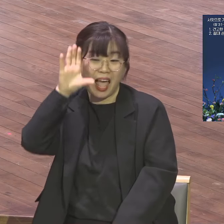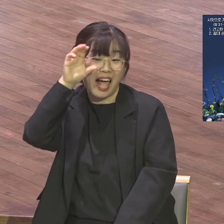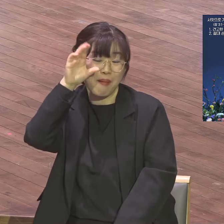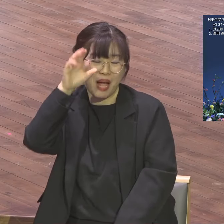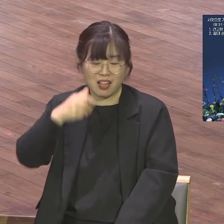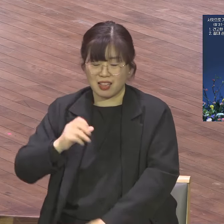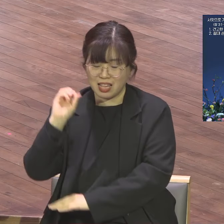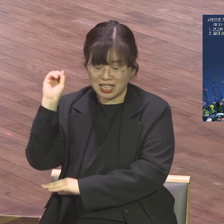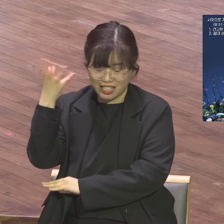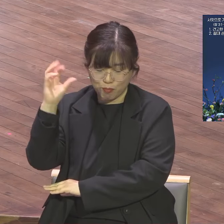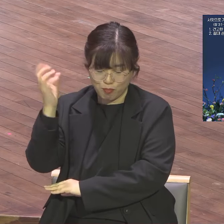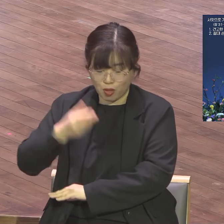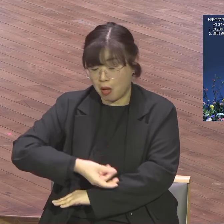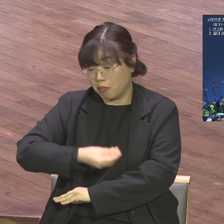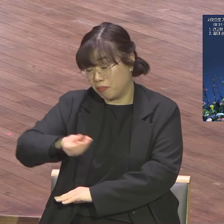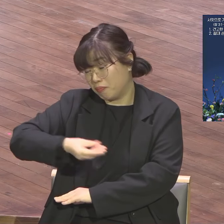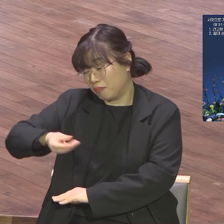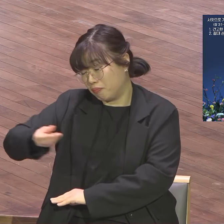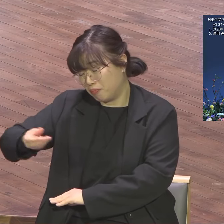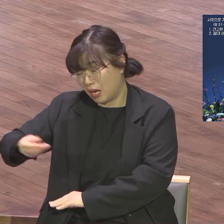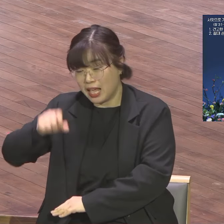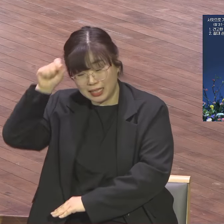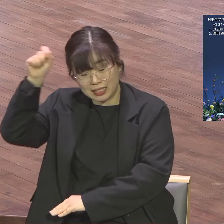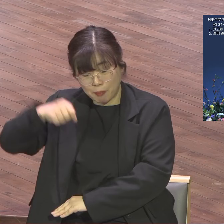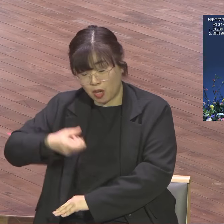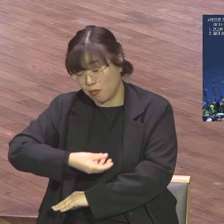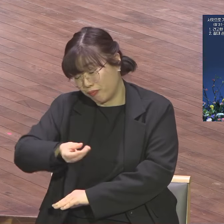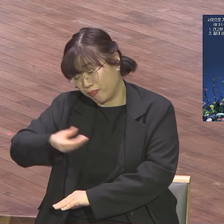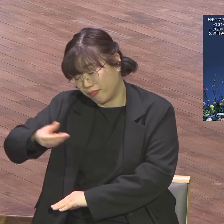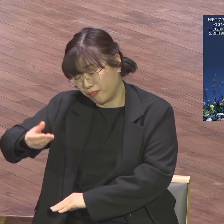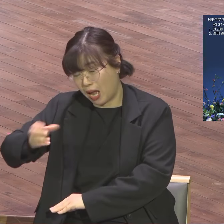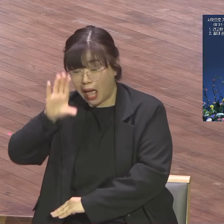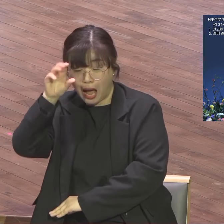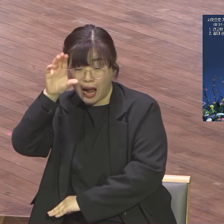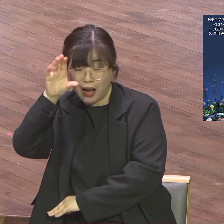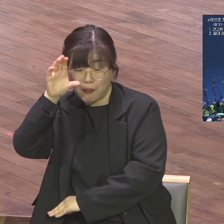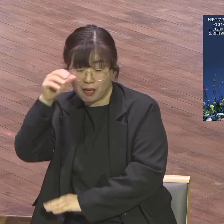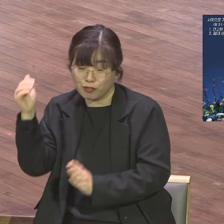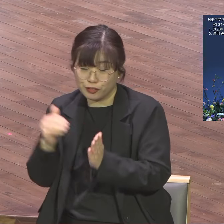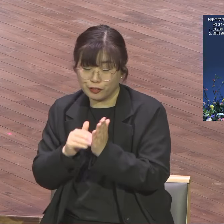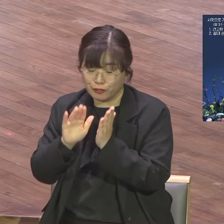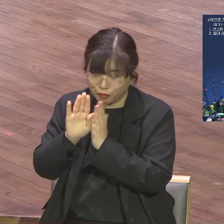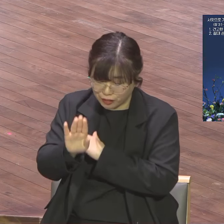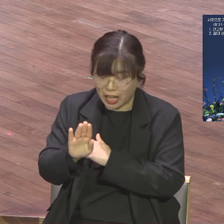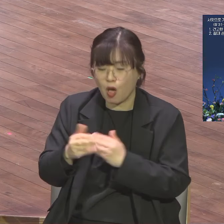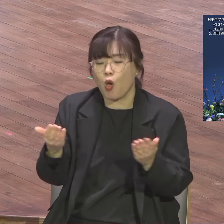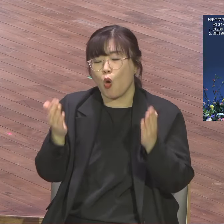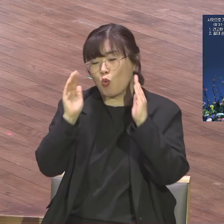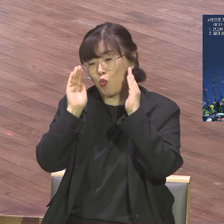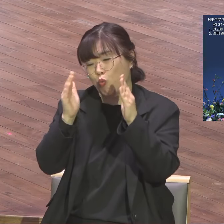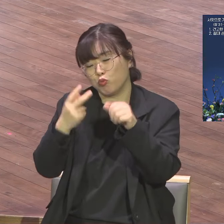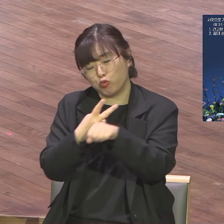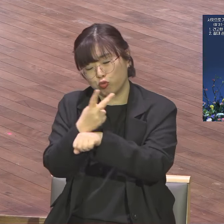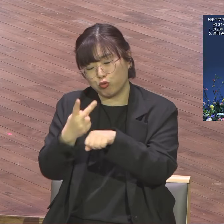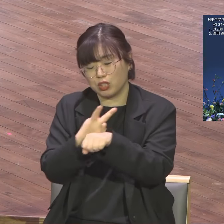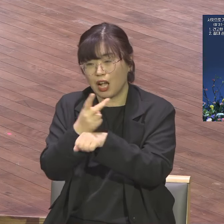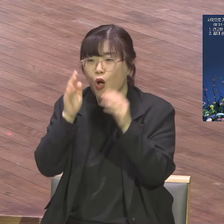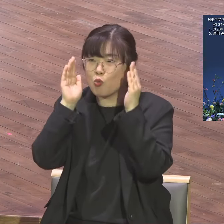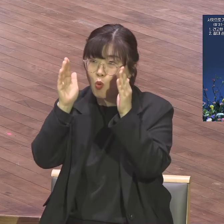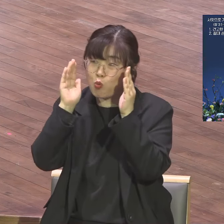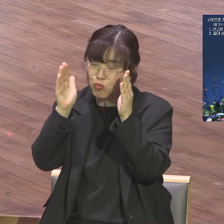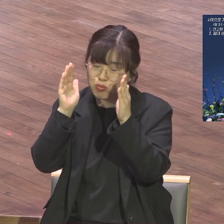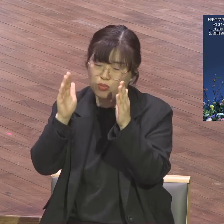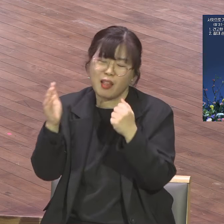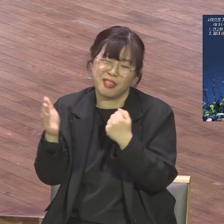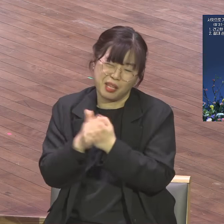배달을 공부 새벽 5시나 하고 신문 돌리고 와서 밥 먹고 학교 2시간 공부 못다 나와야 돼. 신문